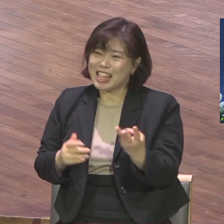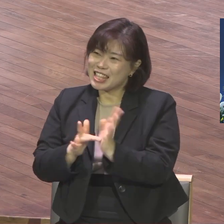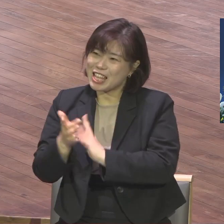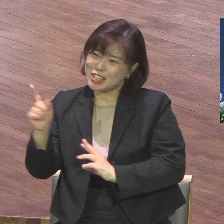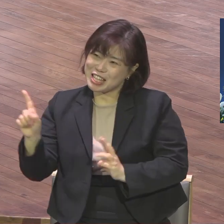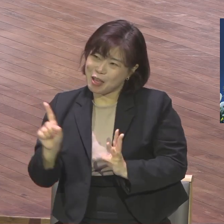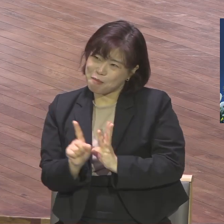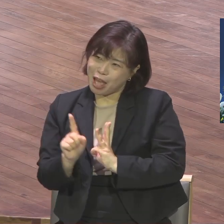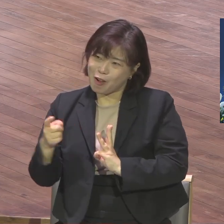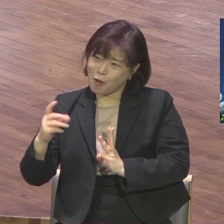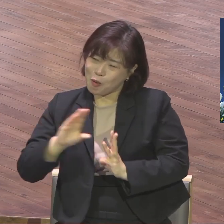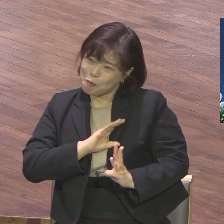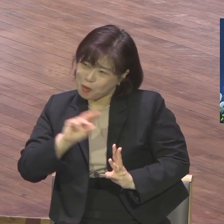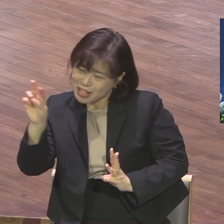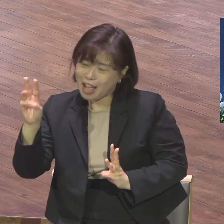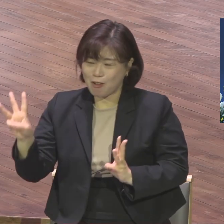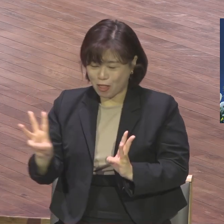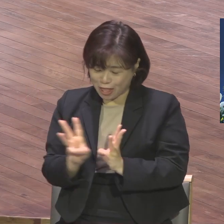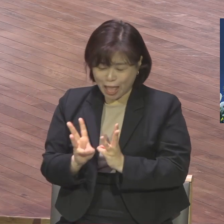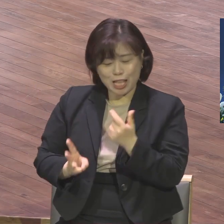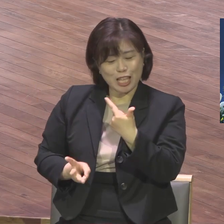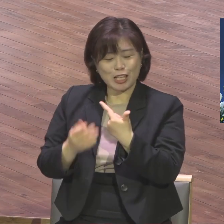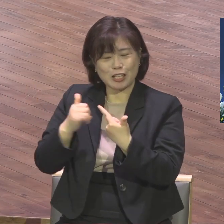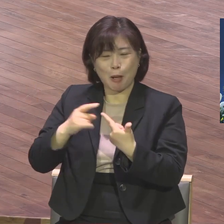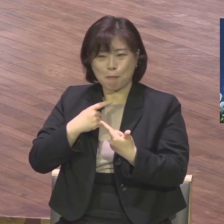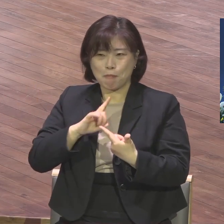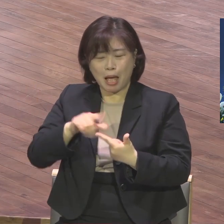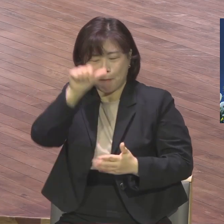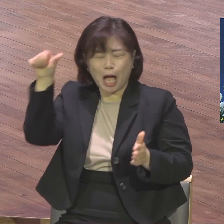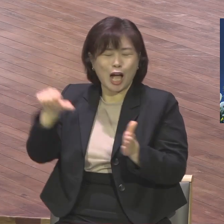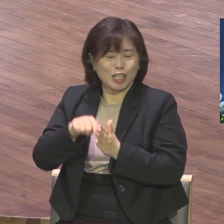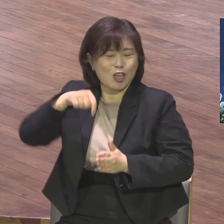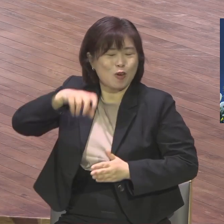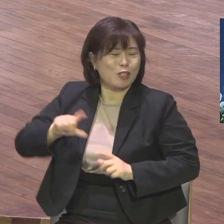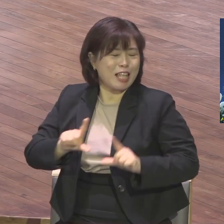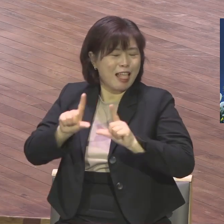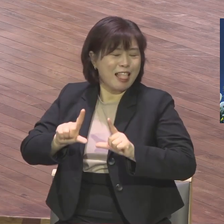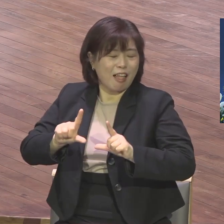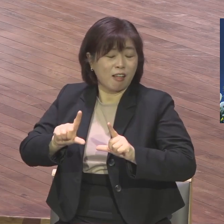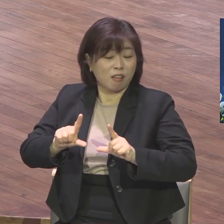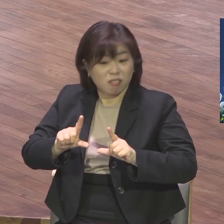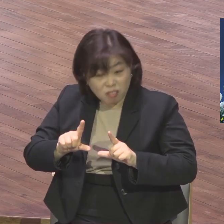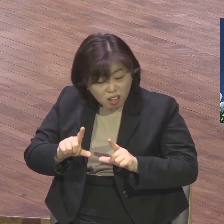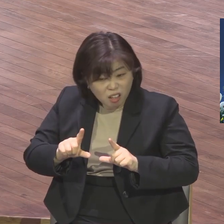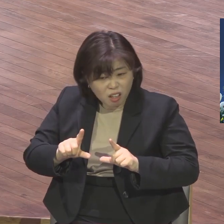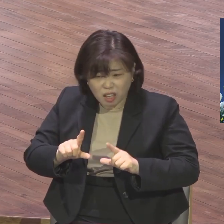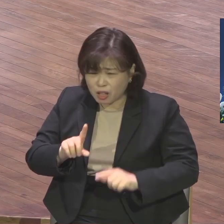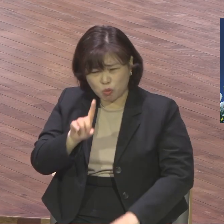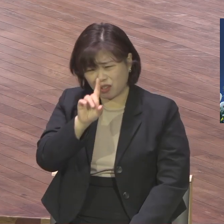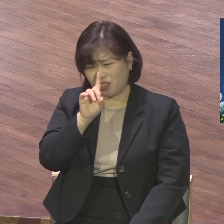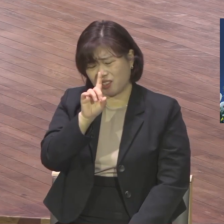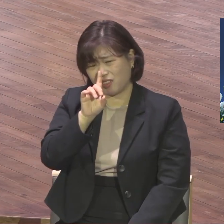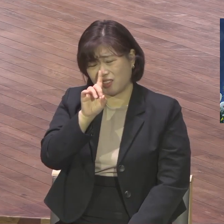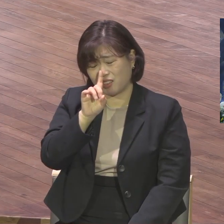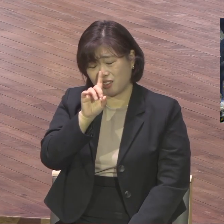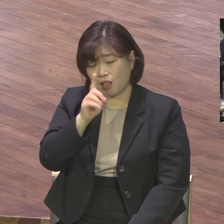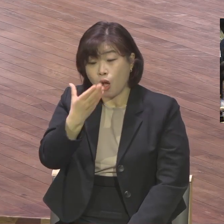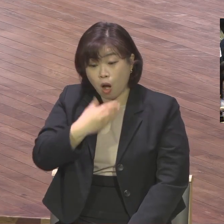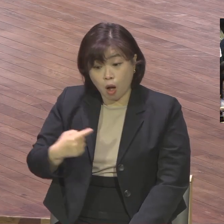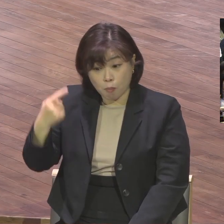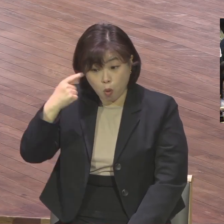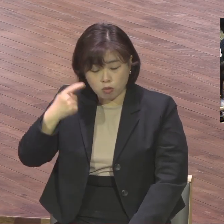가만히 있는 것은요 결코 복음의 본질이 아닙니다. 복음이란 것은요 확산돼야 돼요.